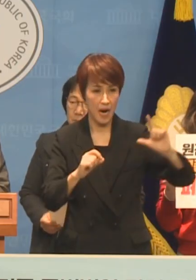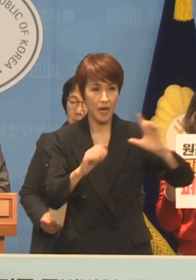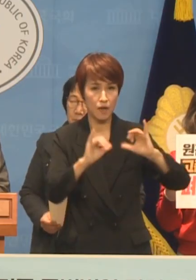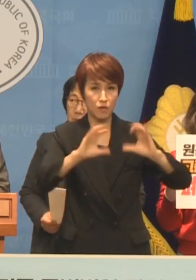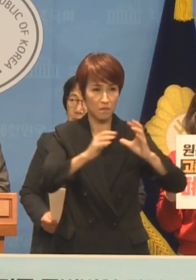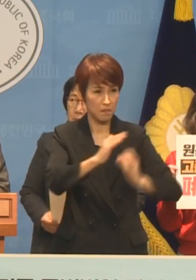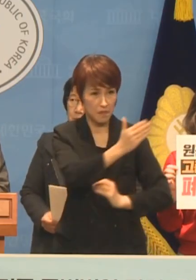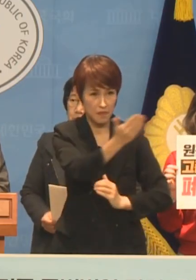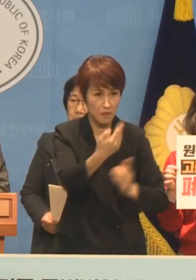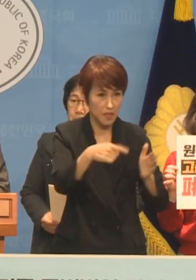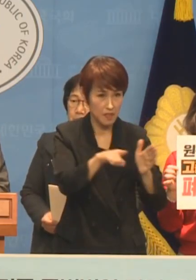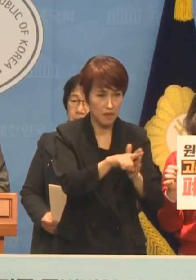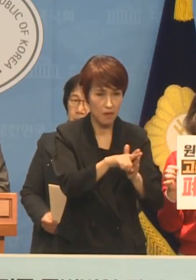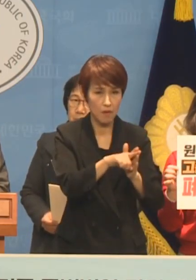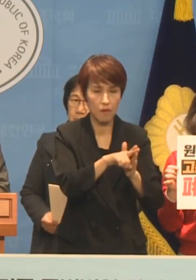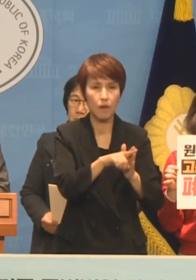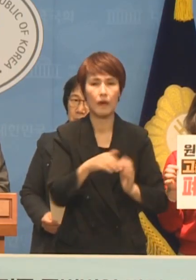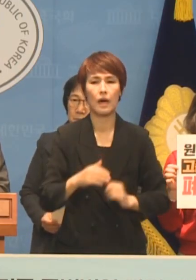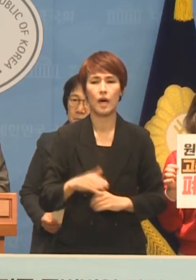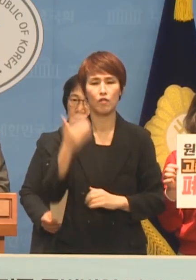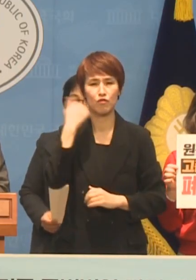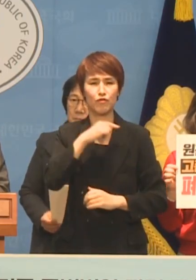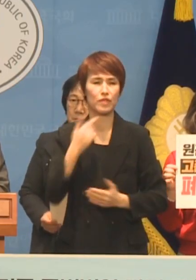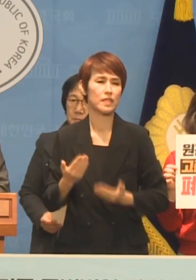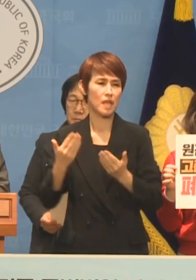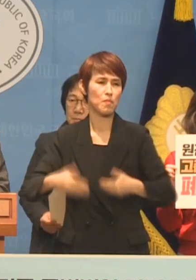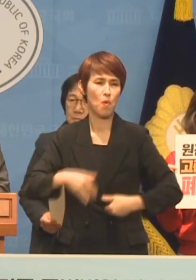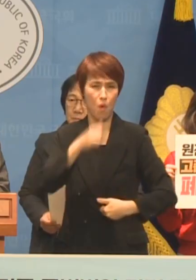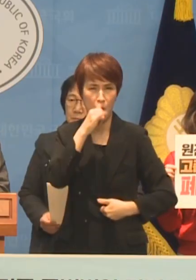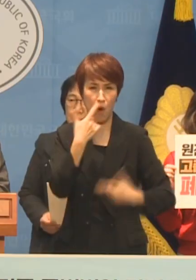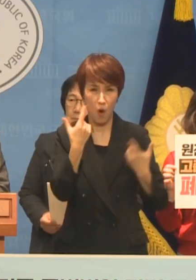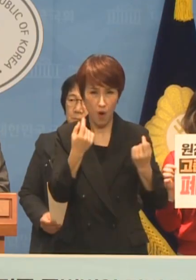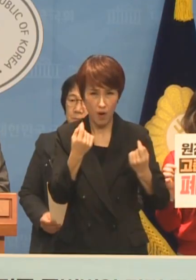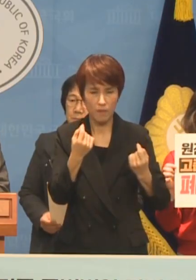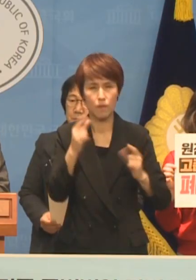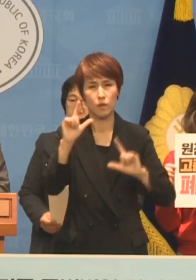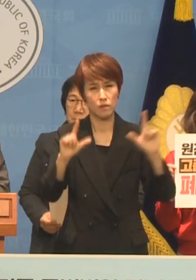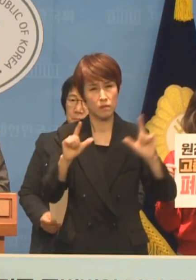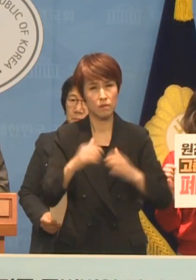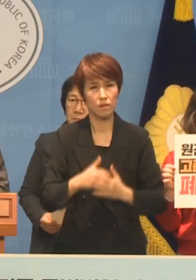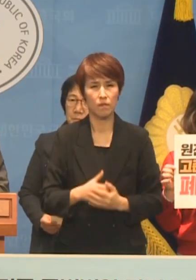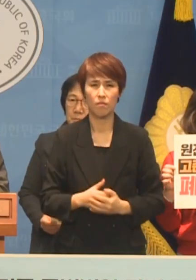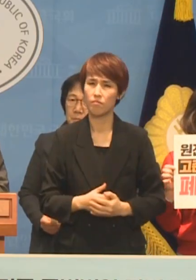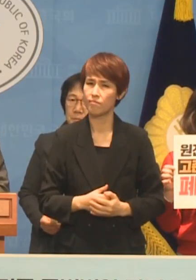위해서 누군가를 희생해야 되는 것처럼 명분을 내세우는 것처럼 보이지만,